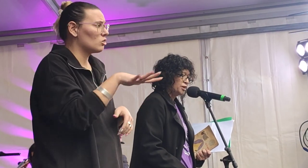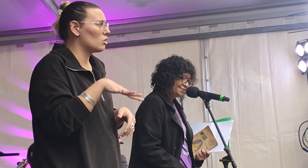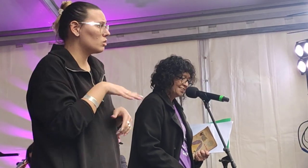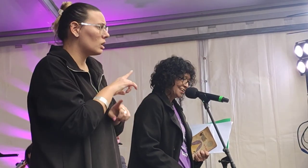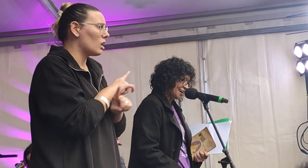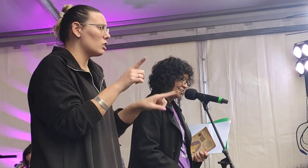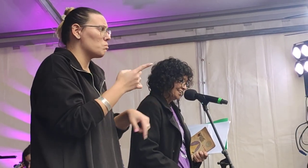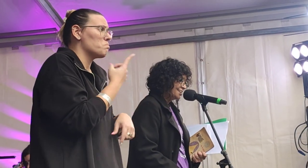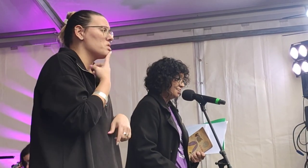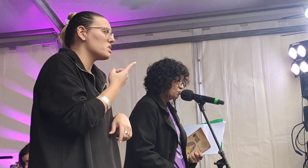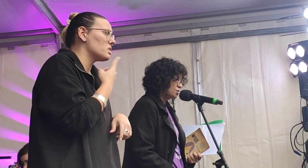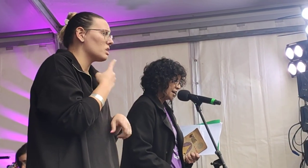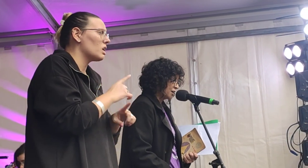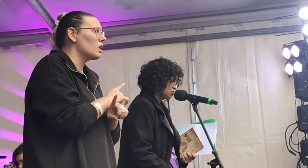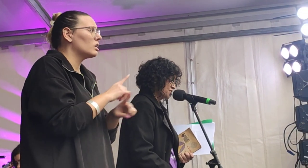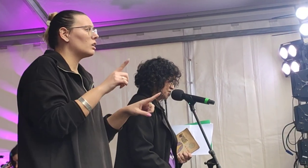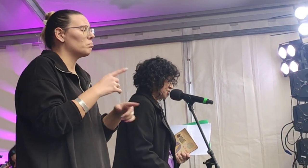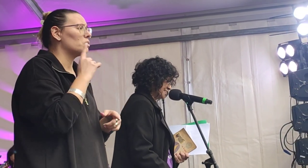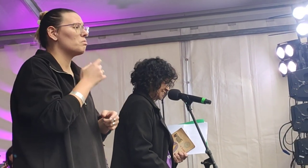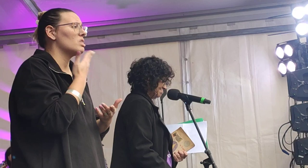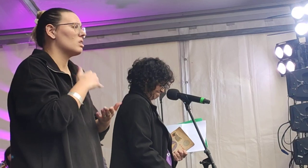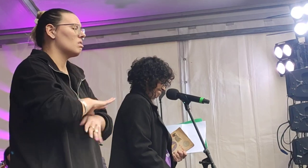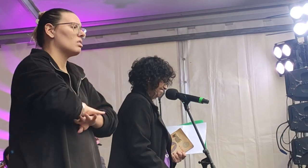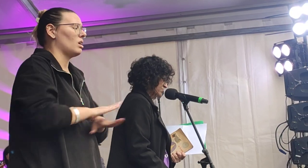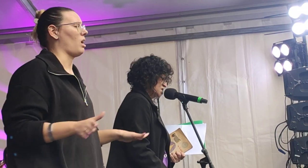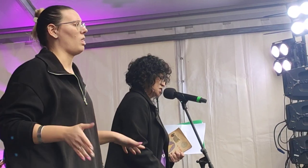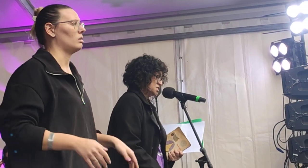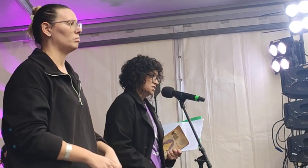de política, ni de un carajo, señores.